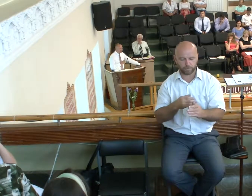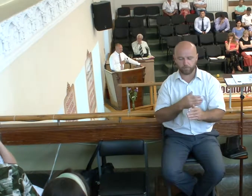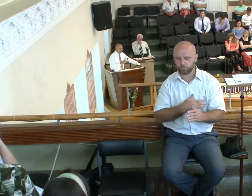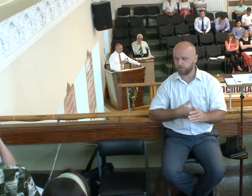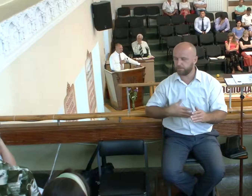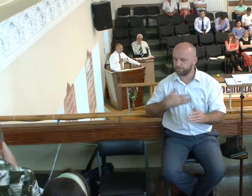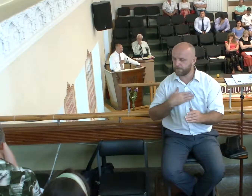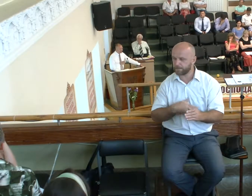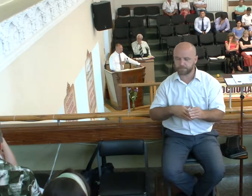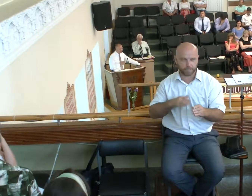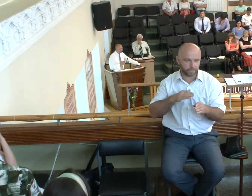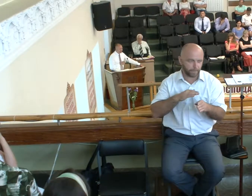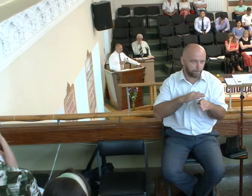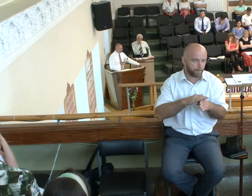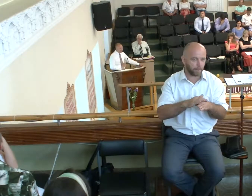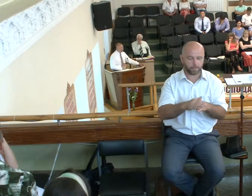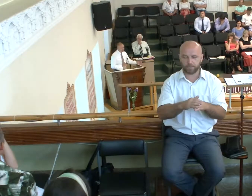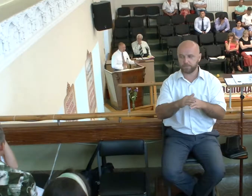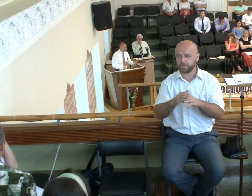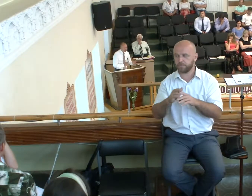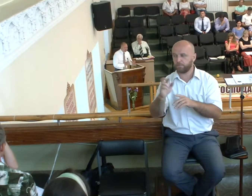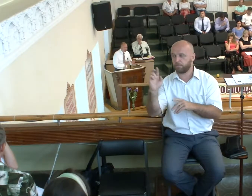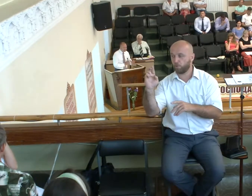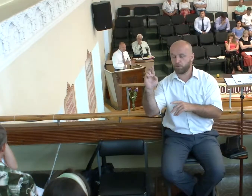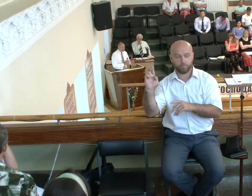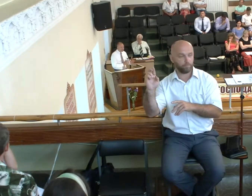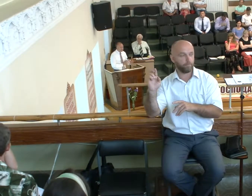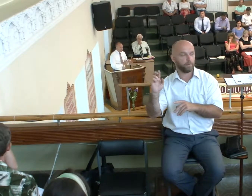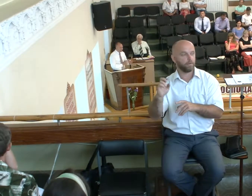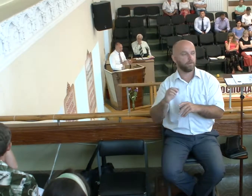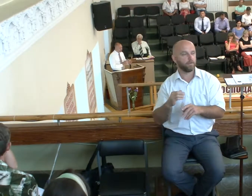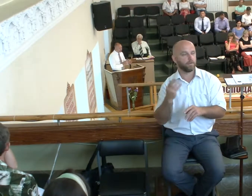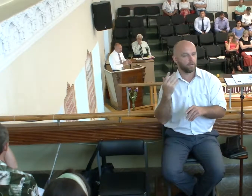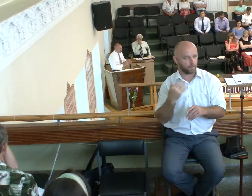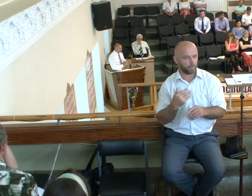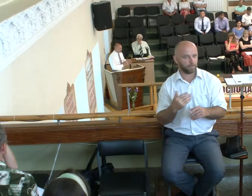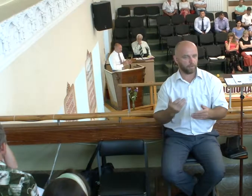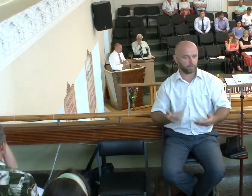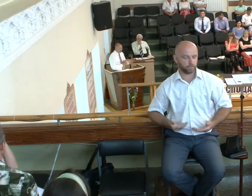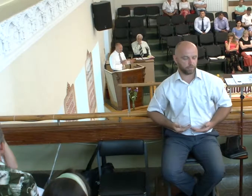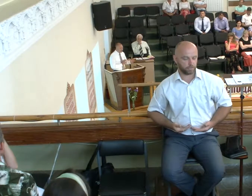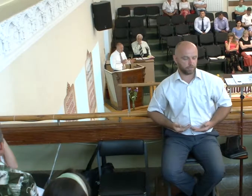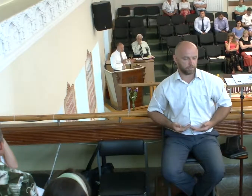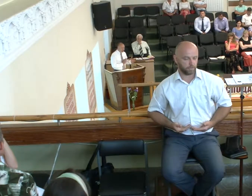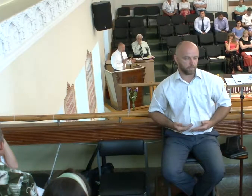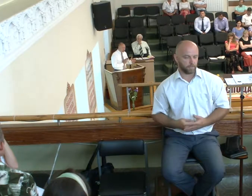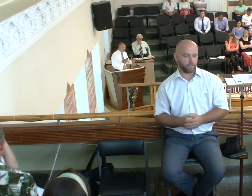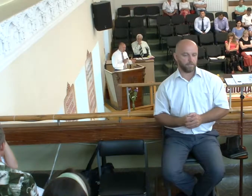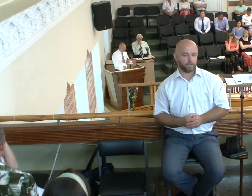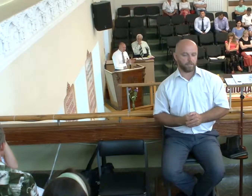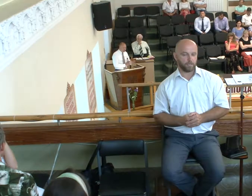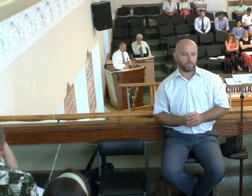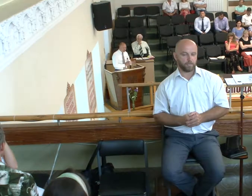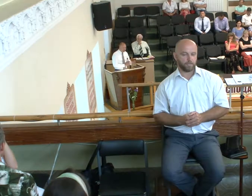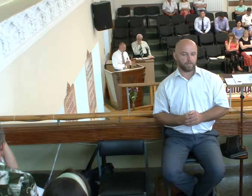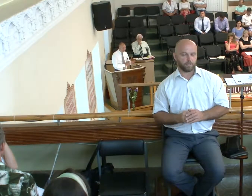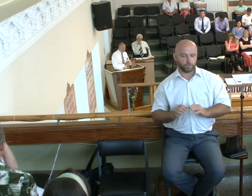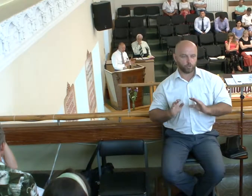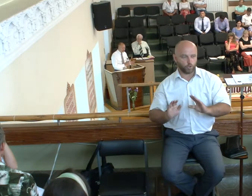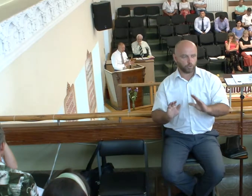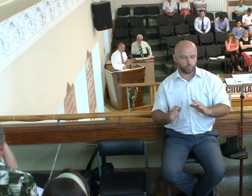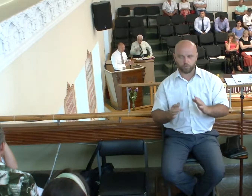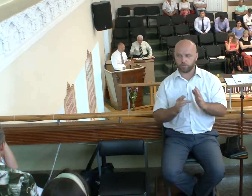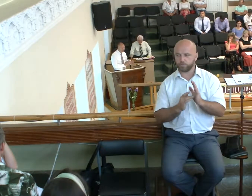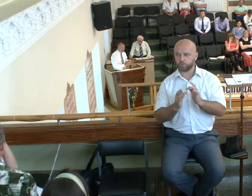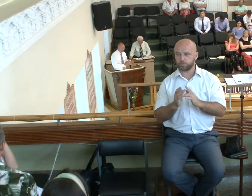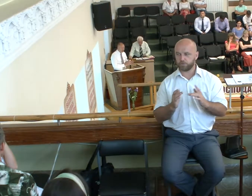Христом. Наполняться. Когда жизнь в Гефсиманском саду толкнула Иисуса